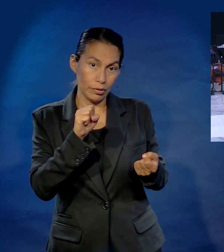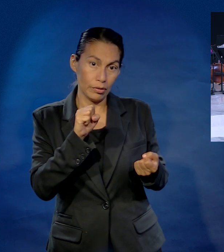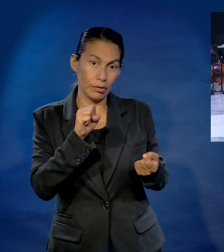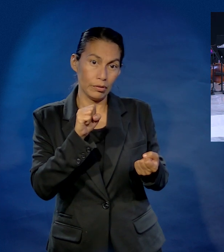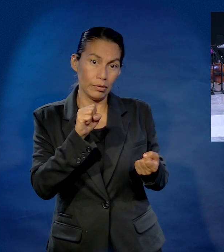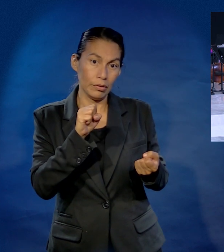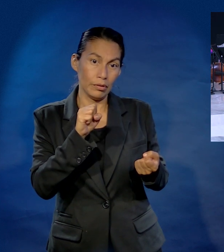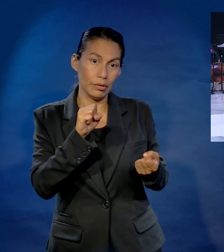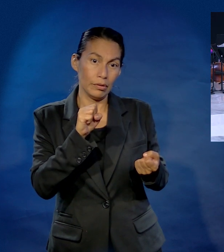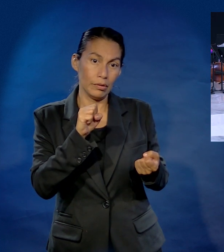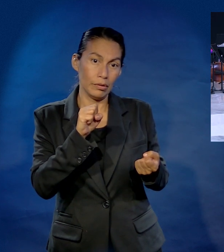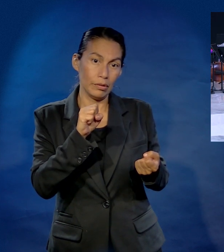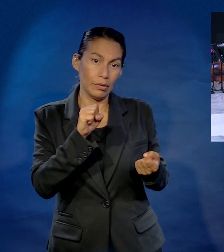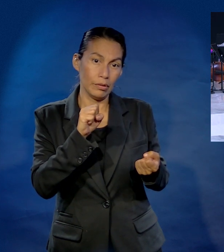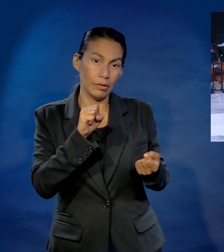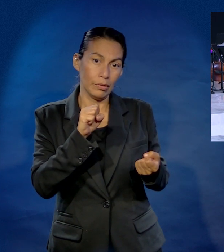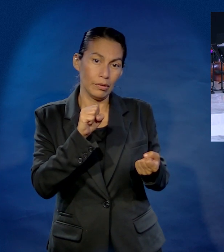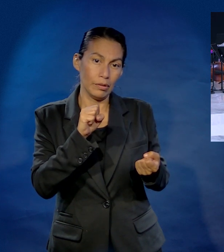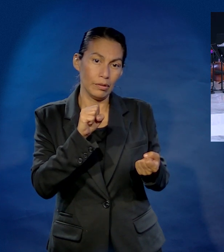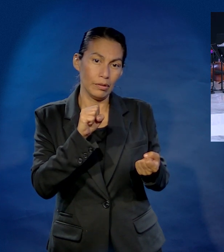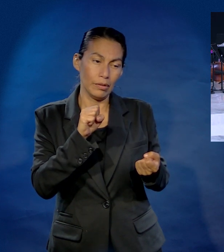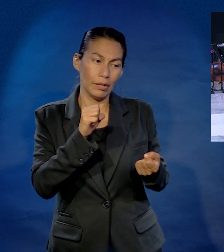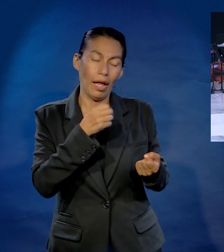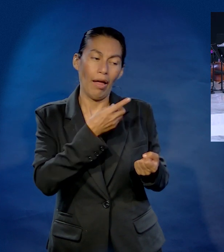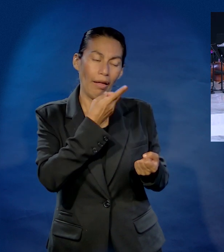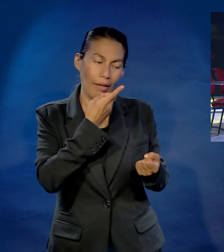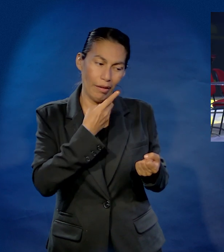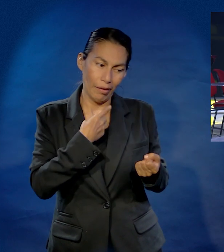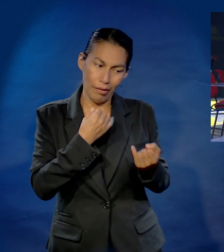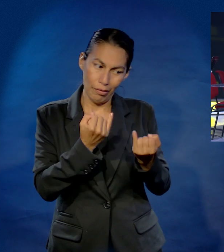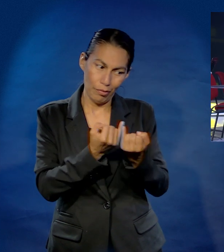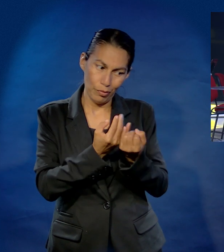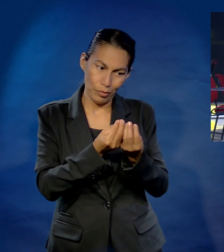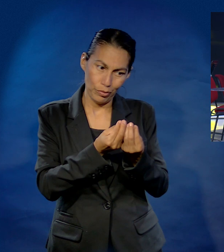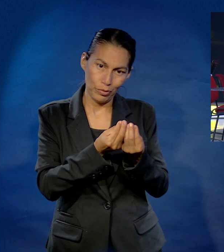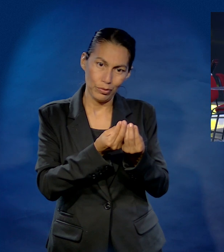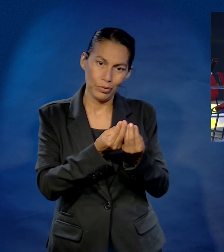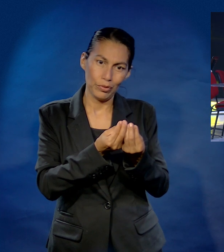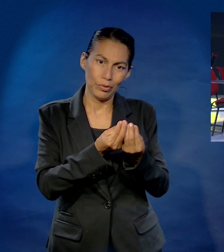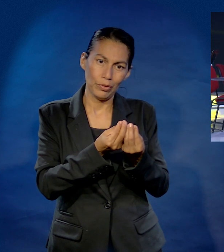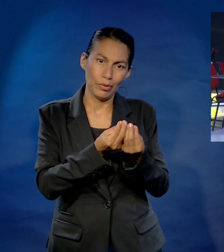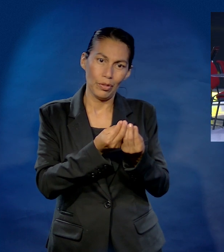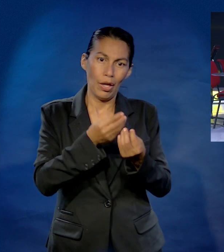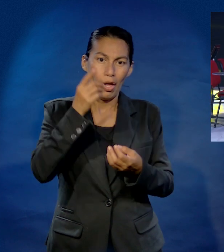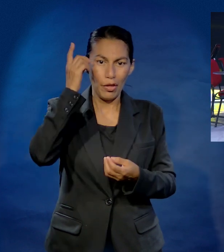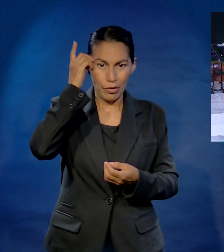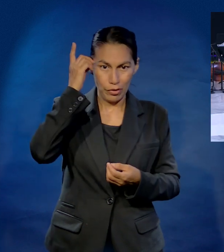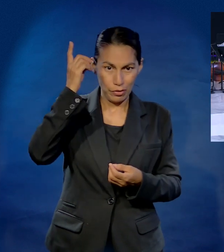Ella lo tomaba con cariño y dijo algo como esto. Dijo así, Luis,